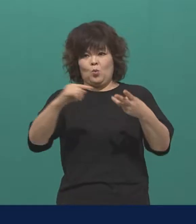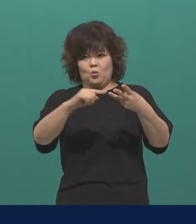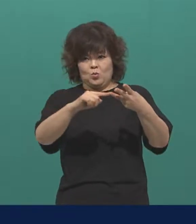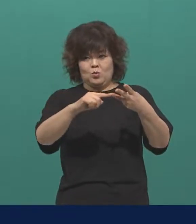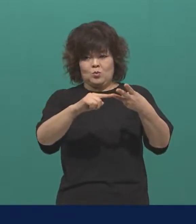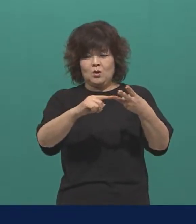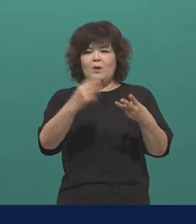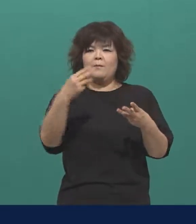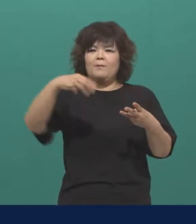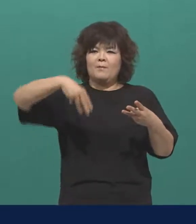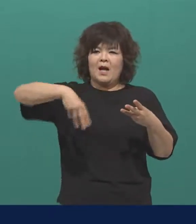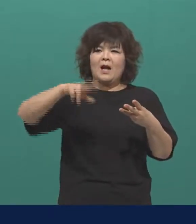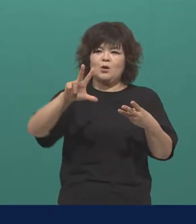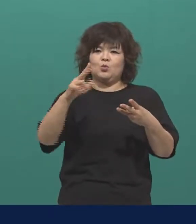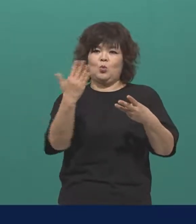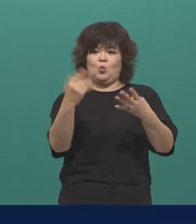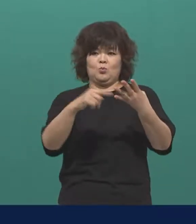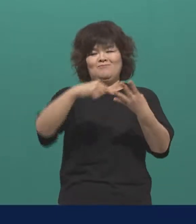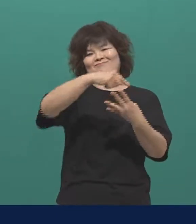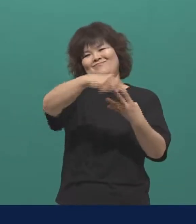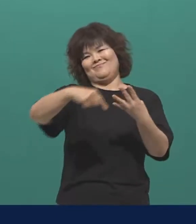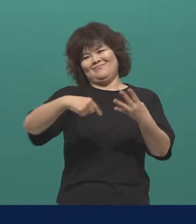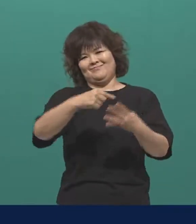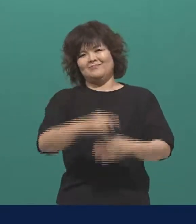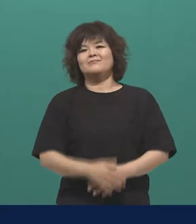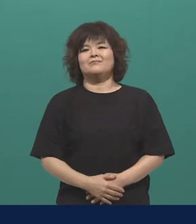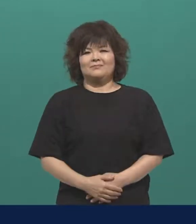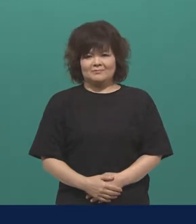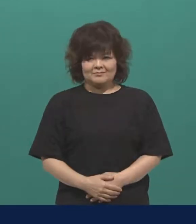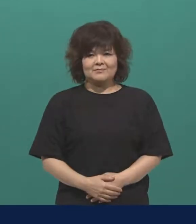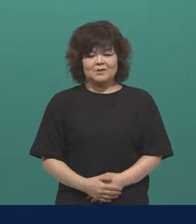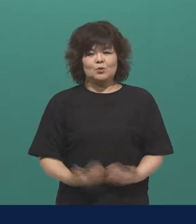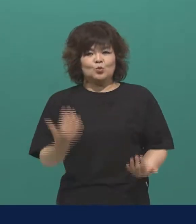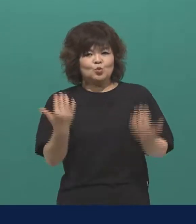ラーゴ、マルホの4社です。